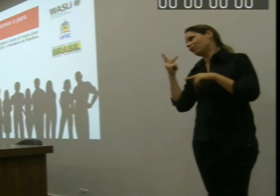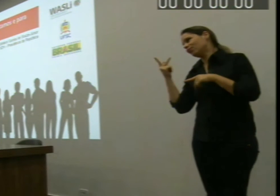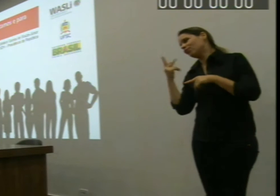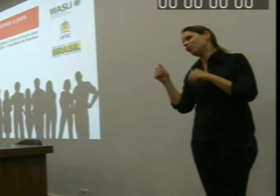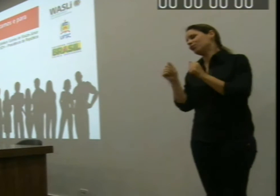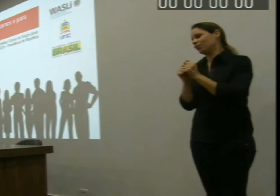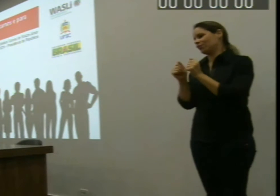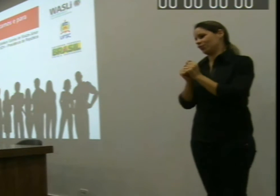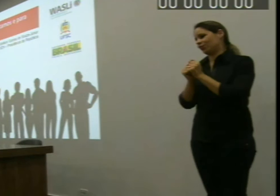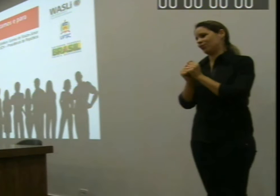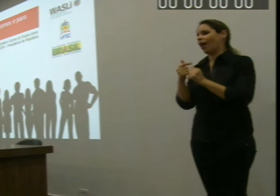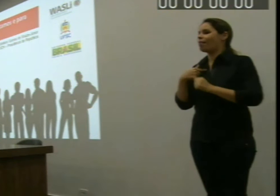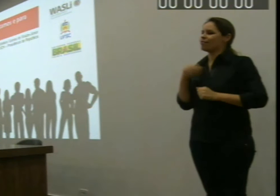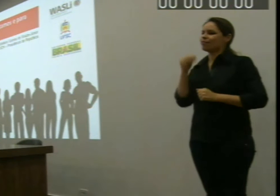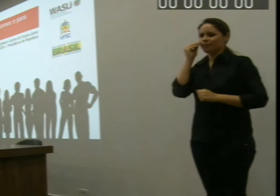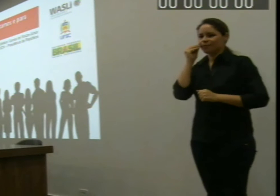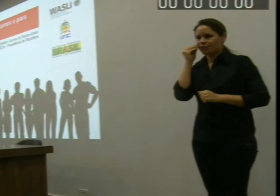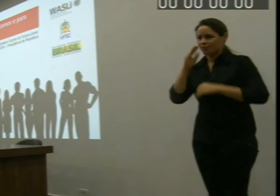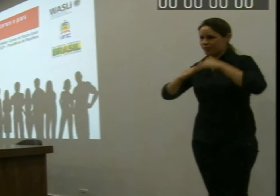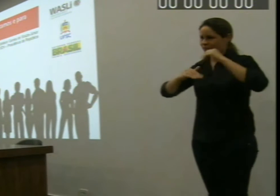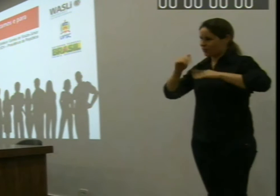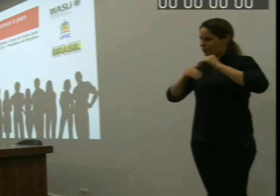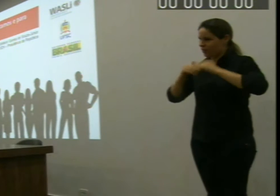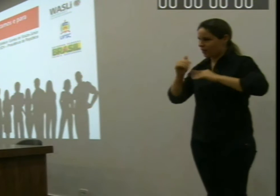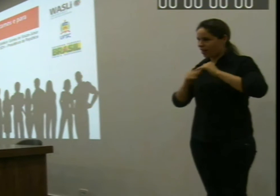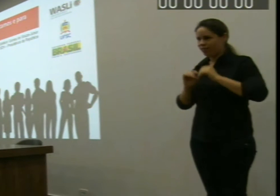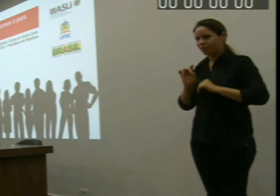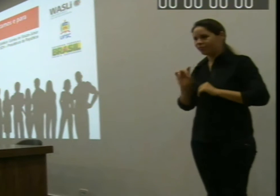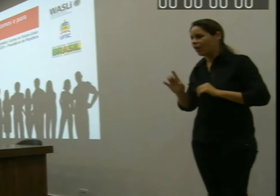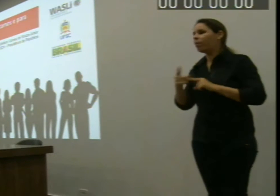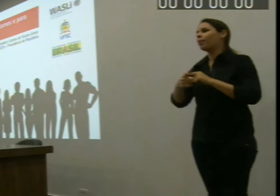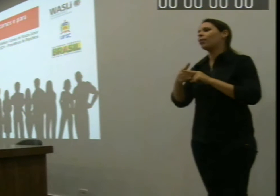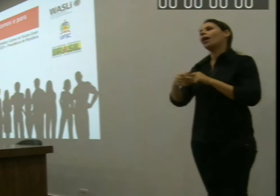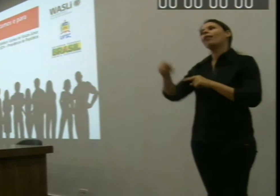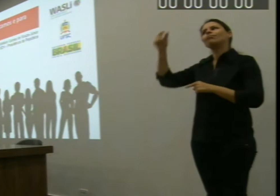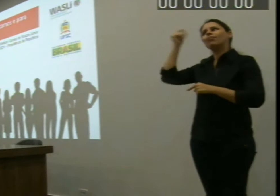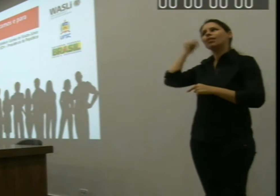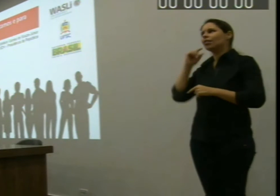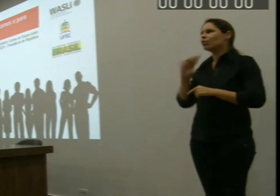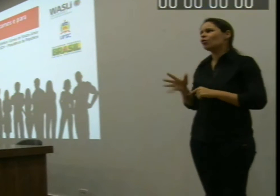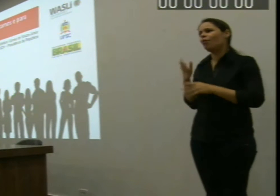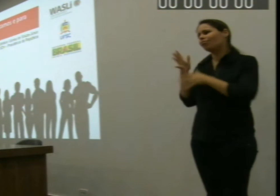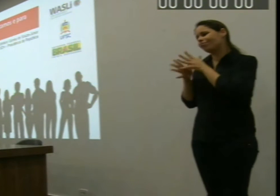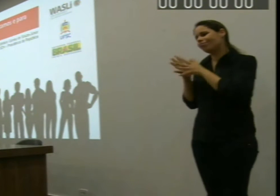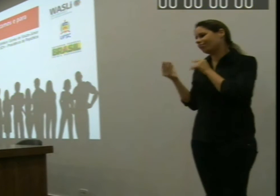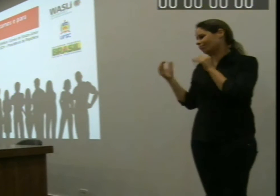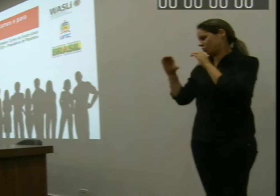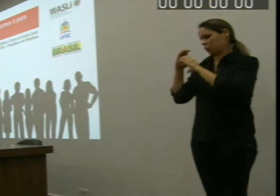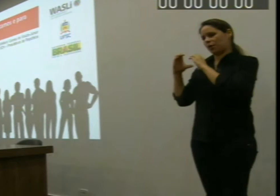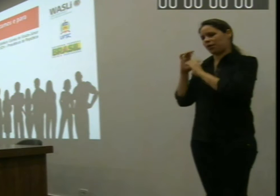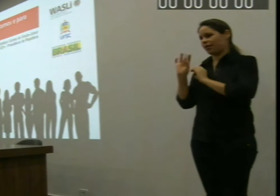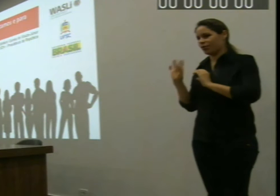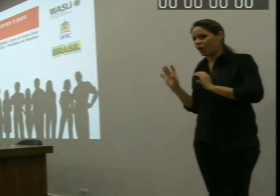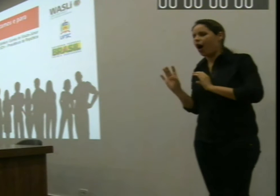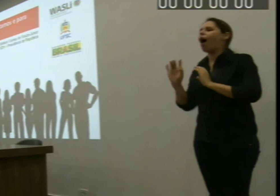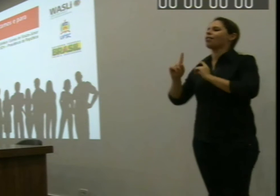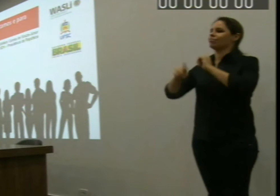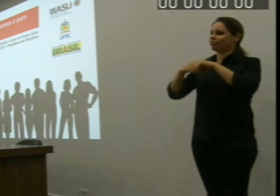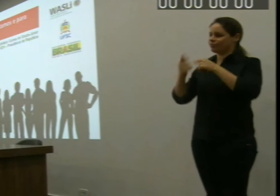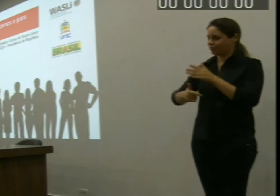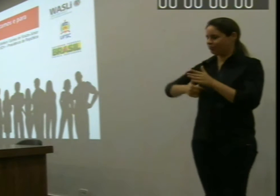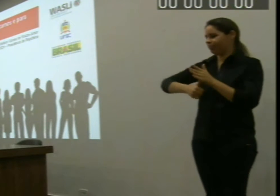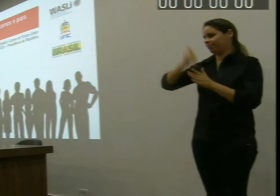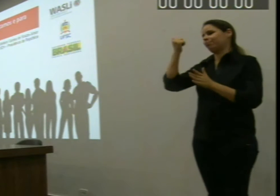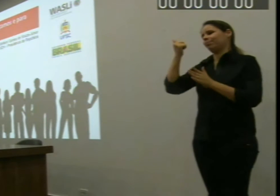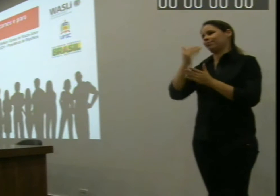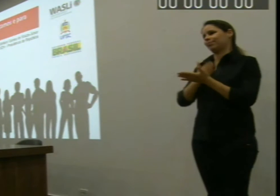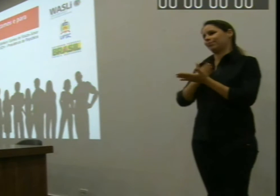experiência profissional Porque até então a língua de sinais era apenas um veículo de comunicação com meus colegas surdos né e eu